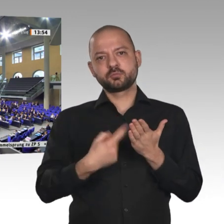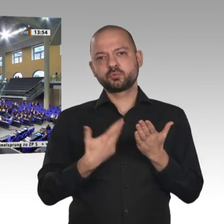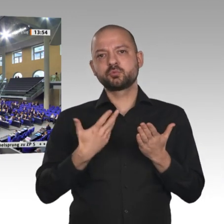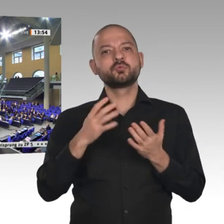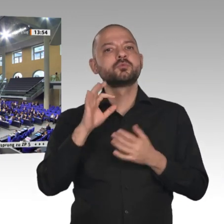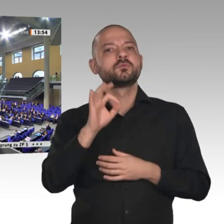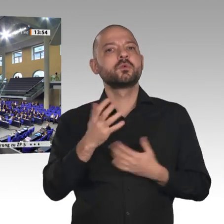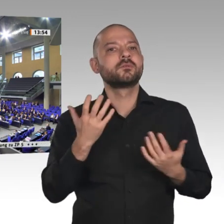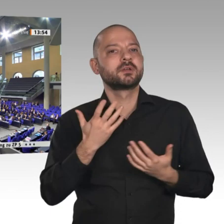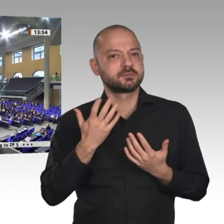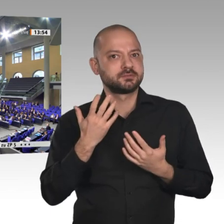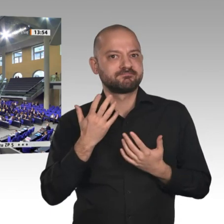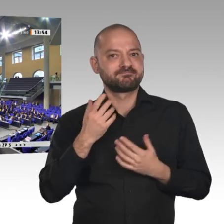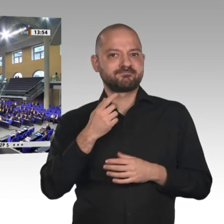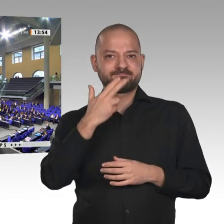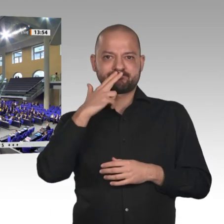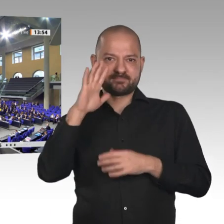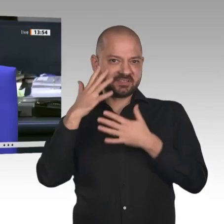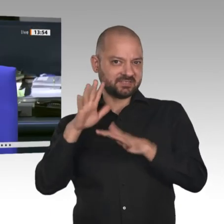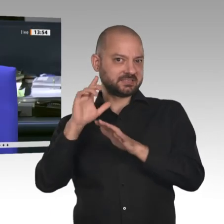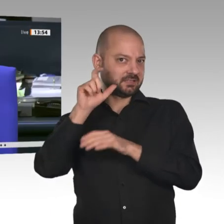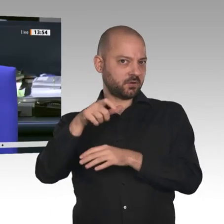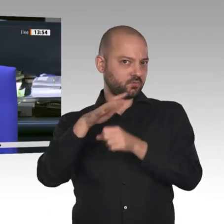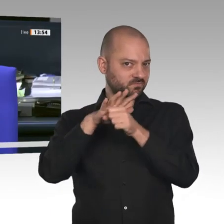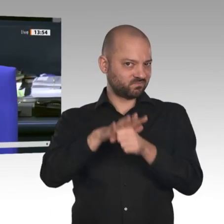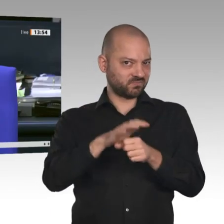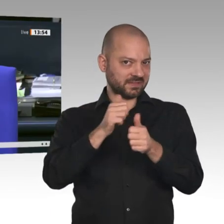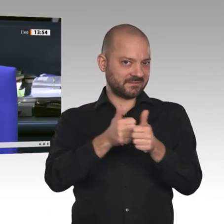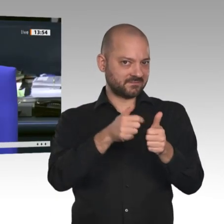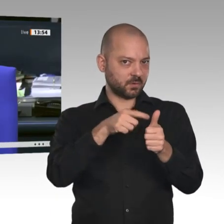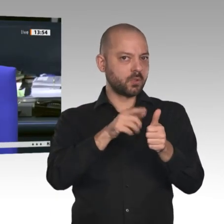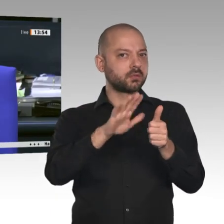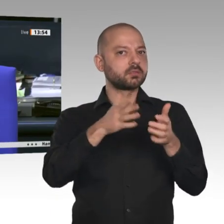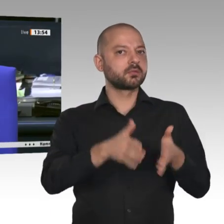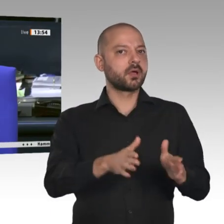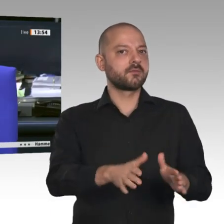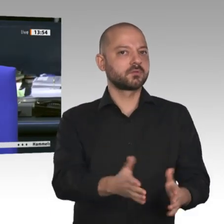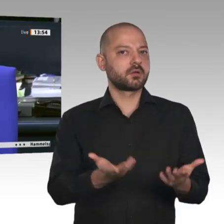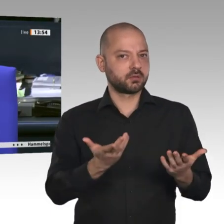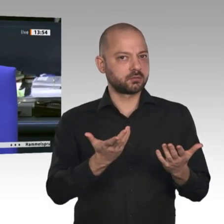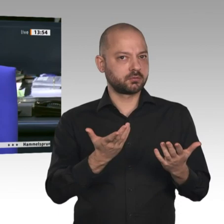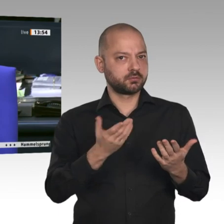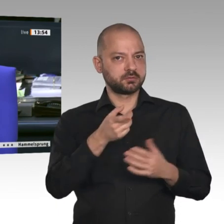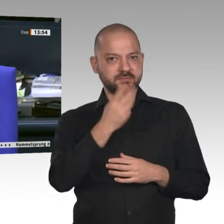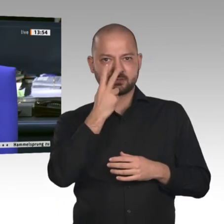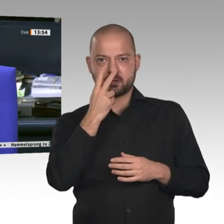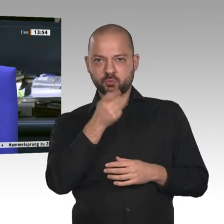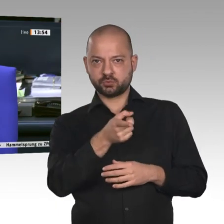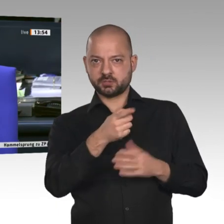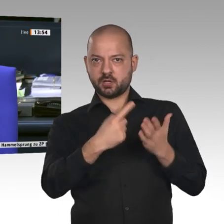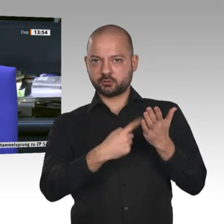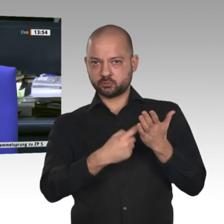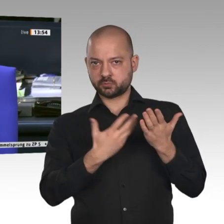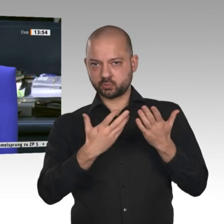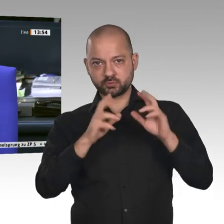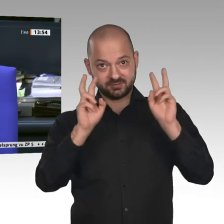Einbürgerungsanspruch für Nachfahren der Verfolgten des NS-Regimes nicht zweifelsfrei feststellen. Deshalb haben